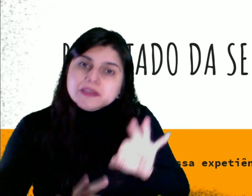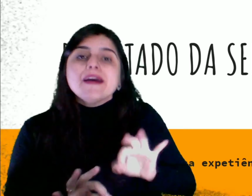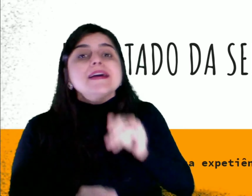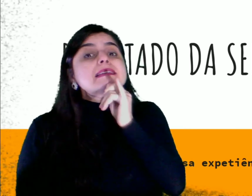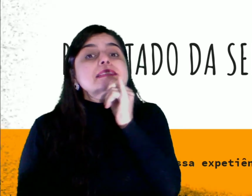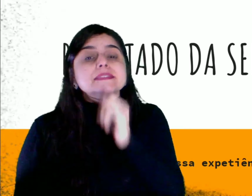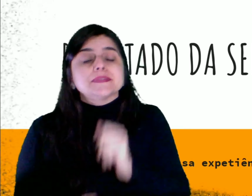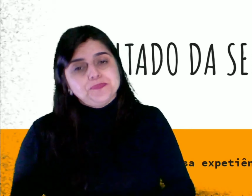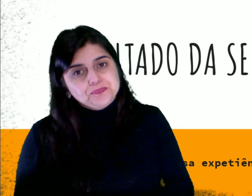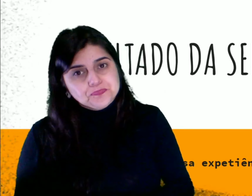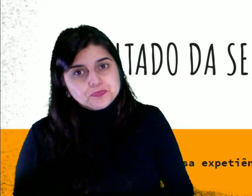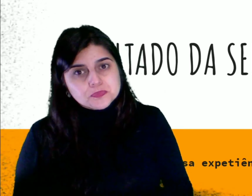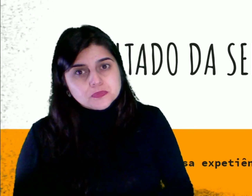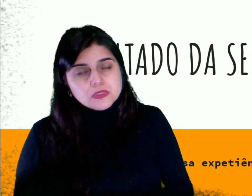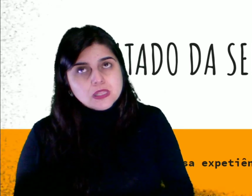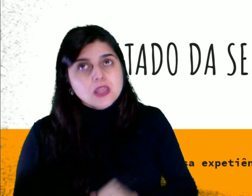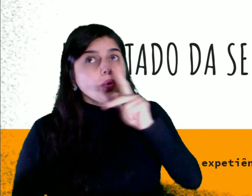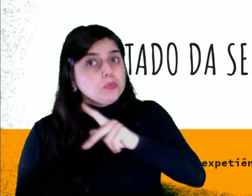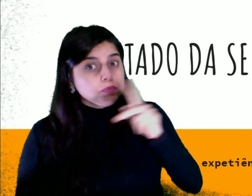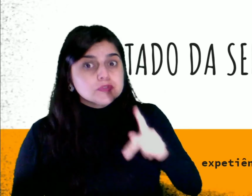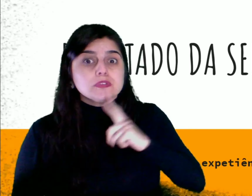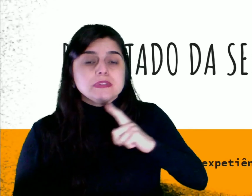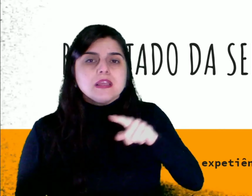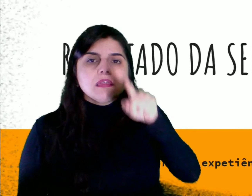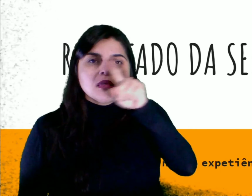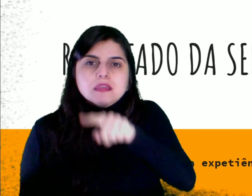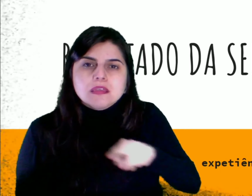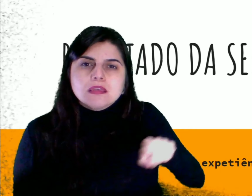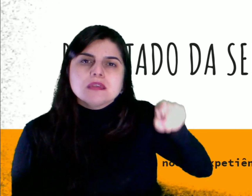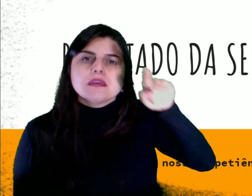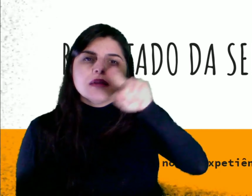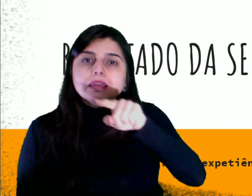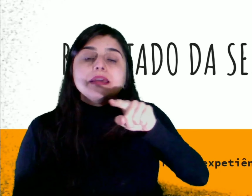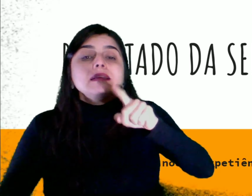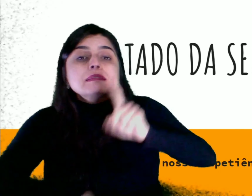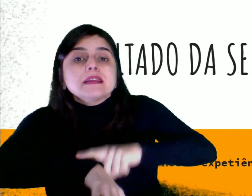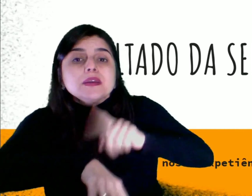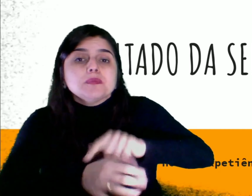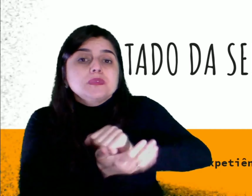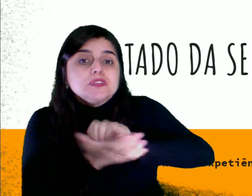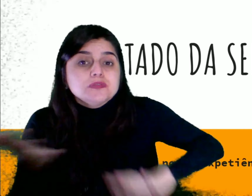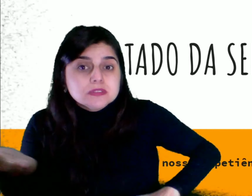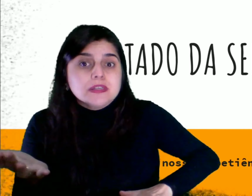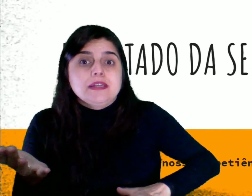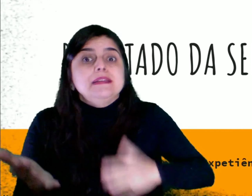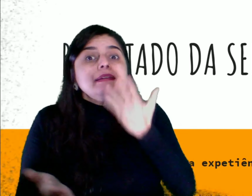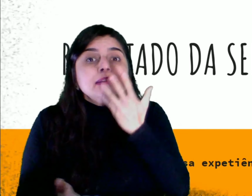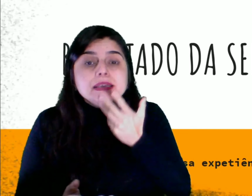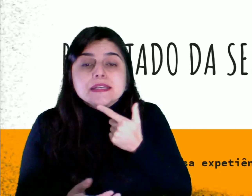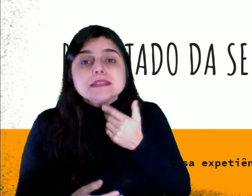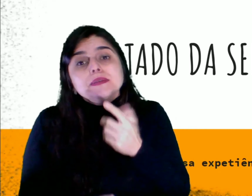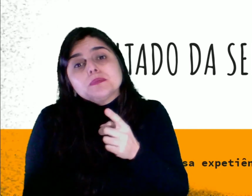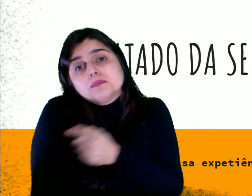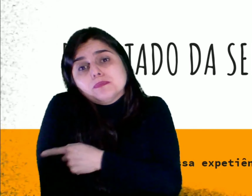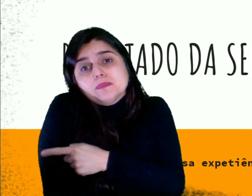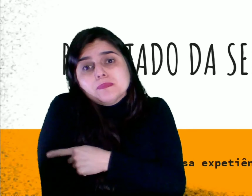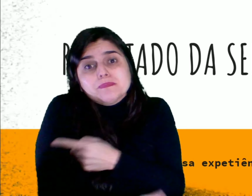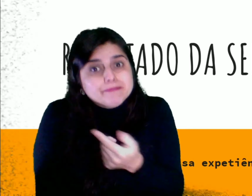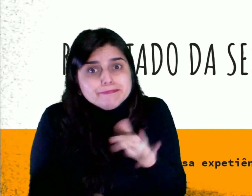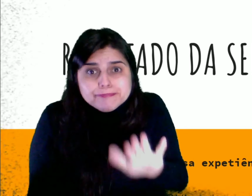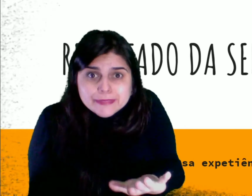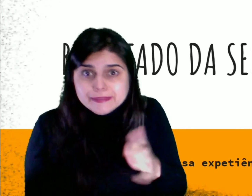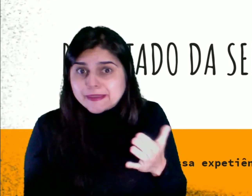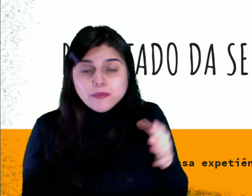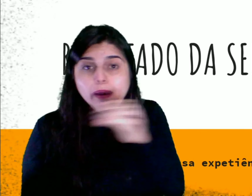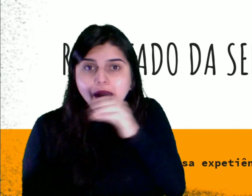40 minutos. Então, dependendo do professor, cada professor usava uma estratégia diferente. Alguns